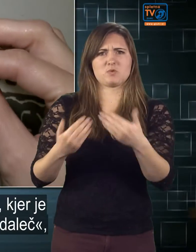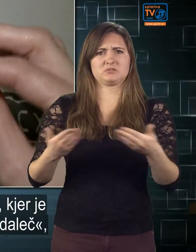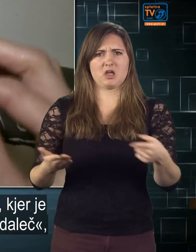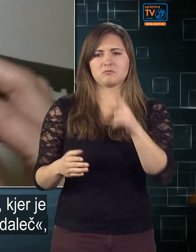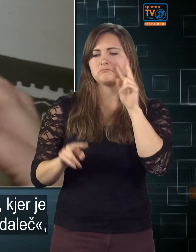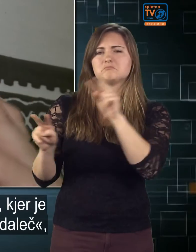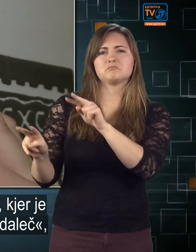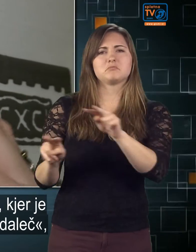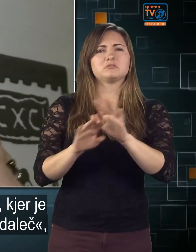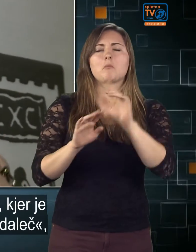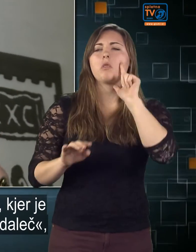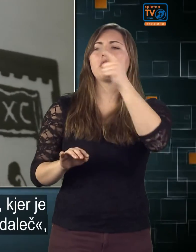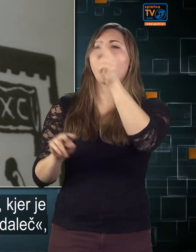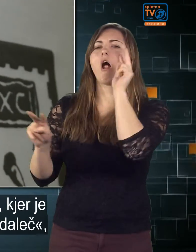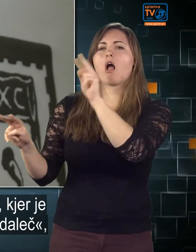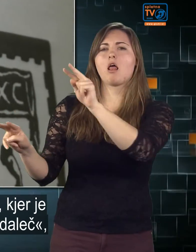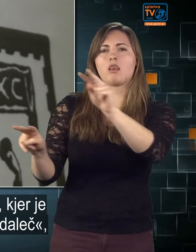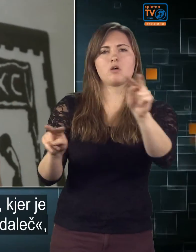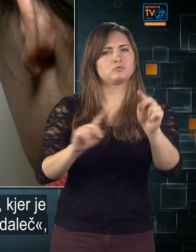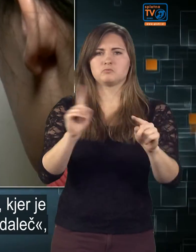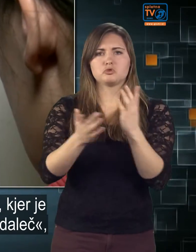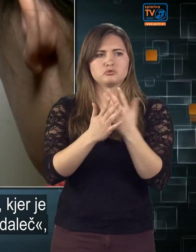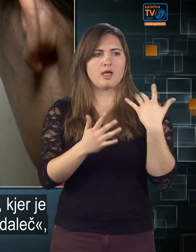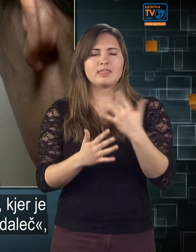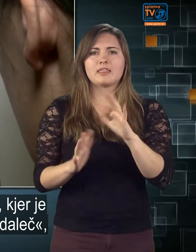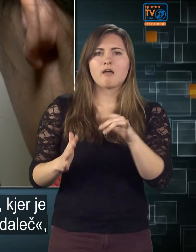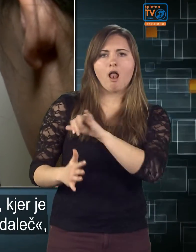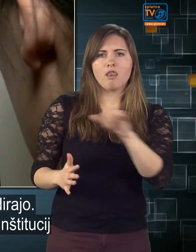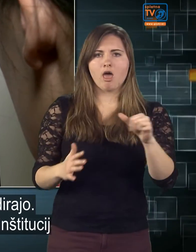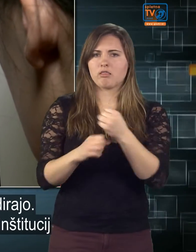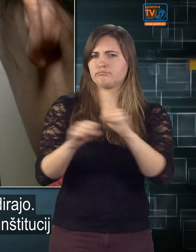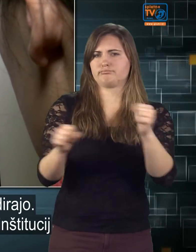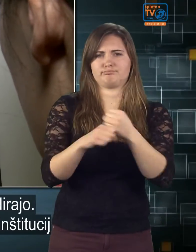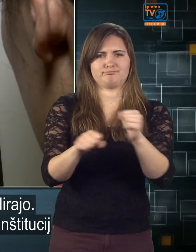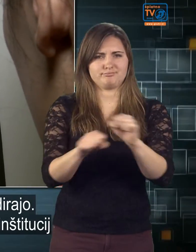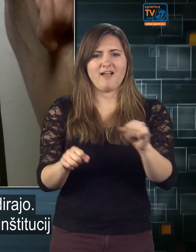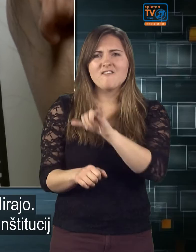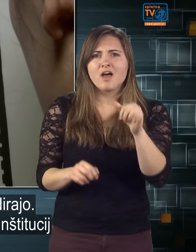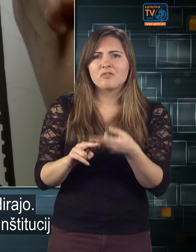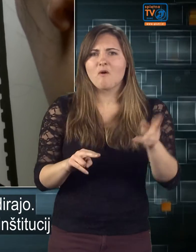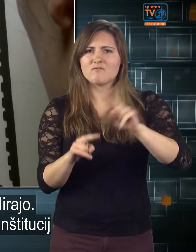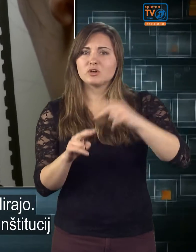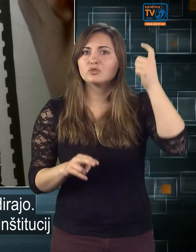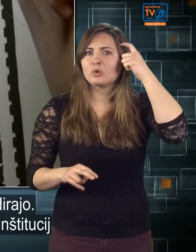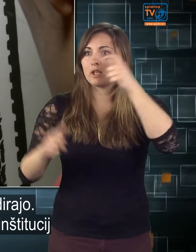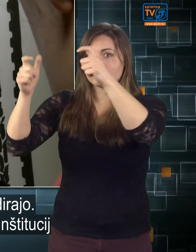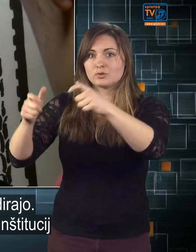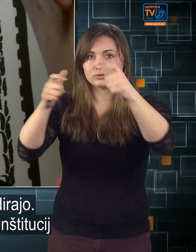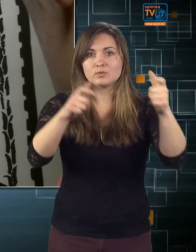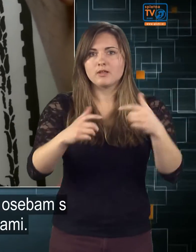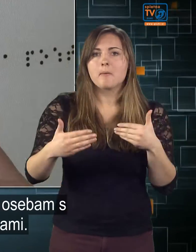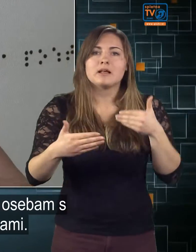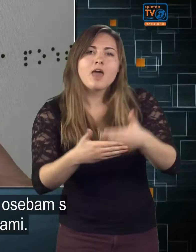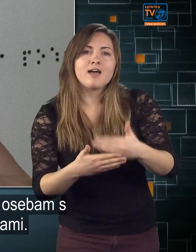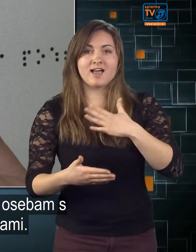Stereotipi o muzejih, kjer je vse na ogled le oddaleč, se že nekaj let podirajo. Vedno več kulturnih